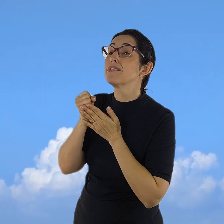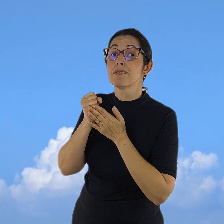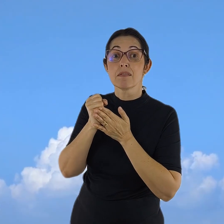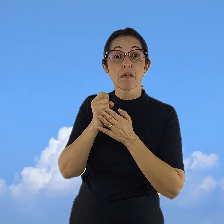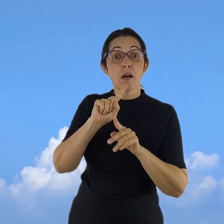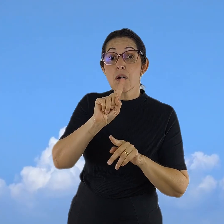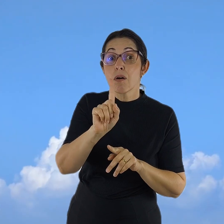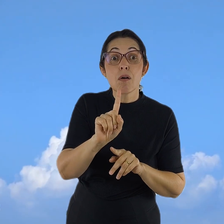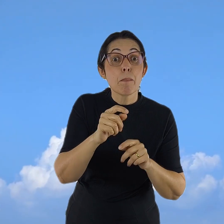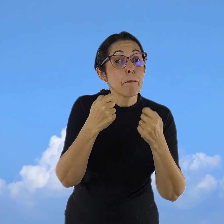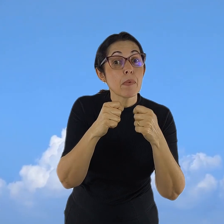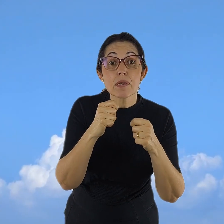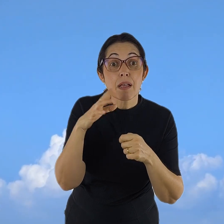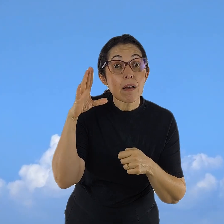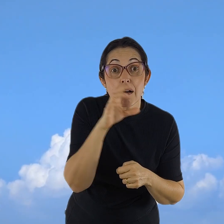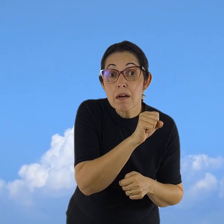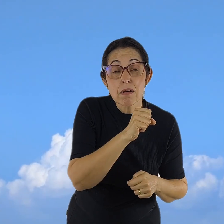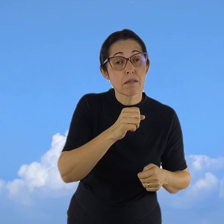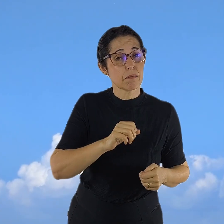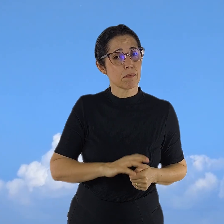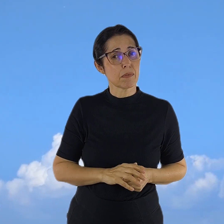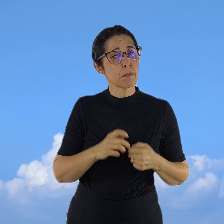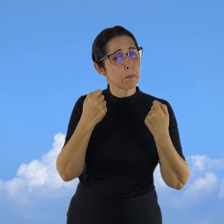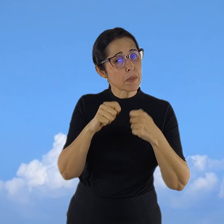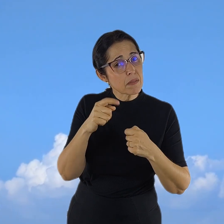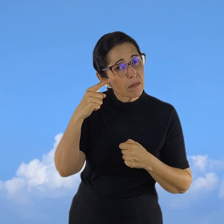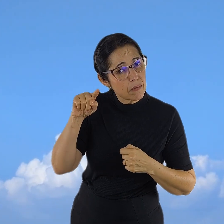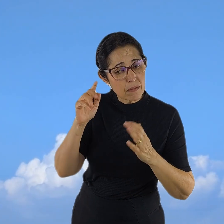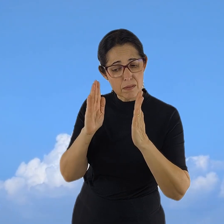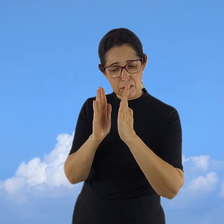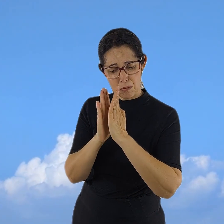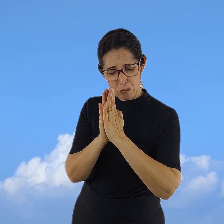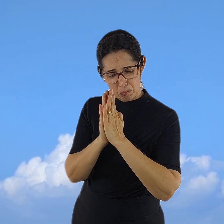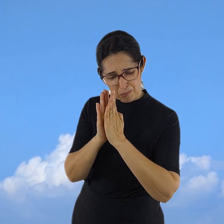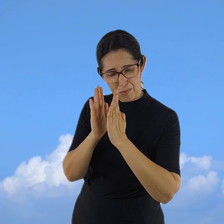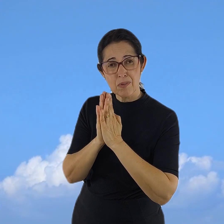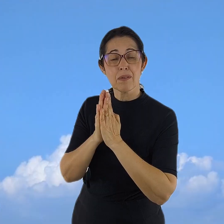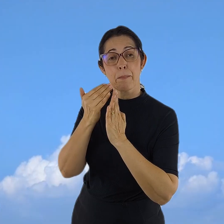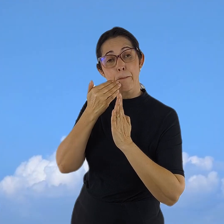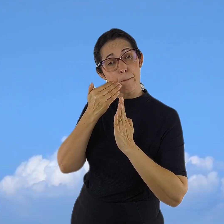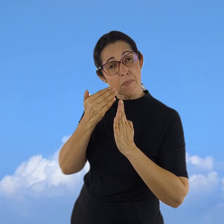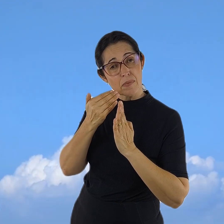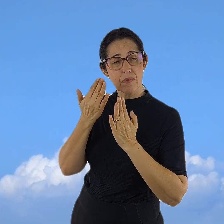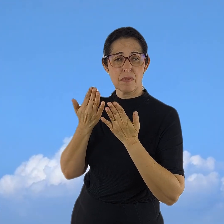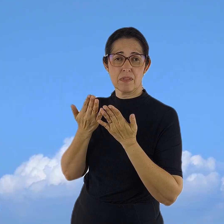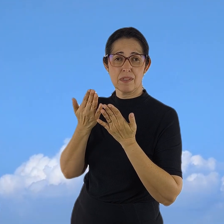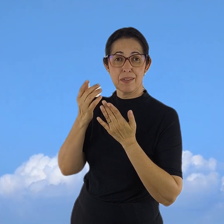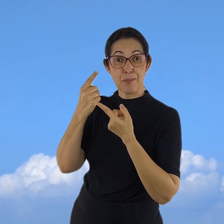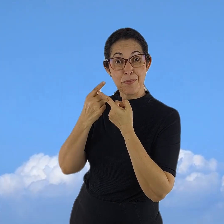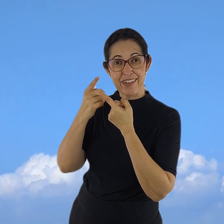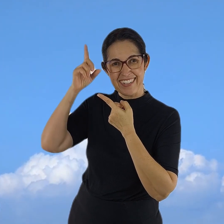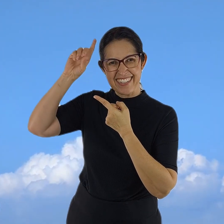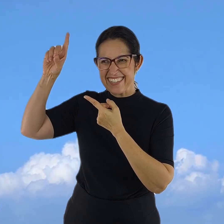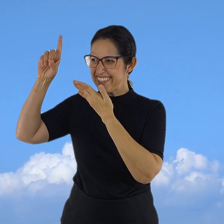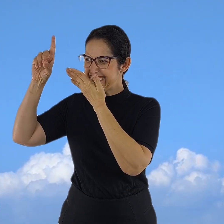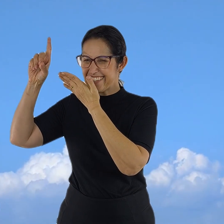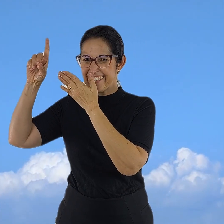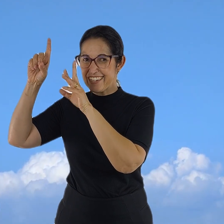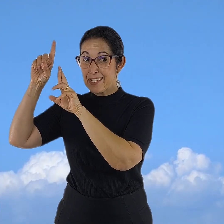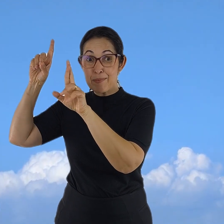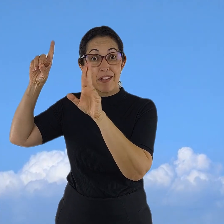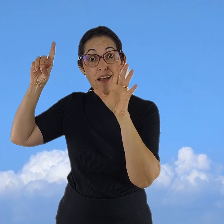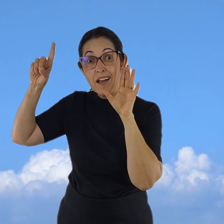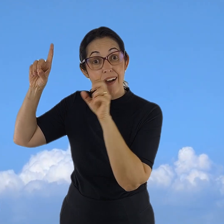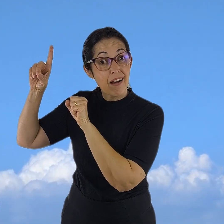Nós temos que ser rápidos em buscar ao Senhor. Temos que ser rápidos em buscar e pedir ajuda, porque o Senhor é rápido em